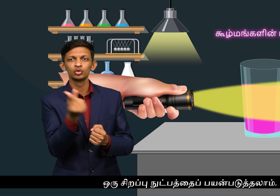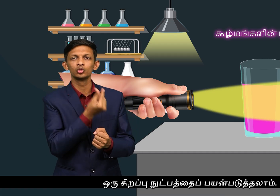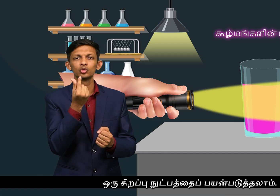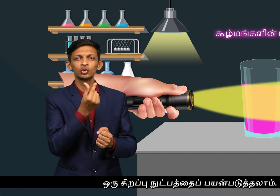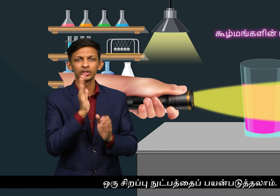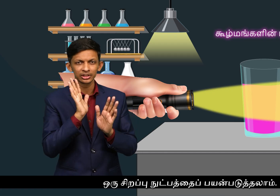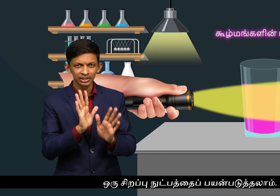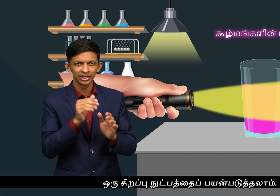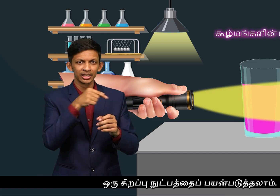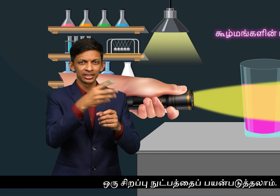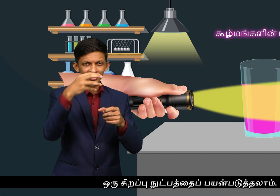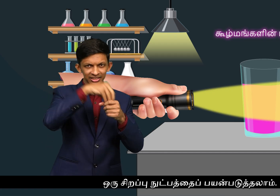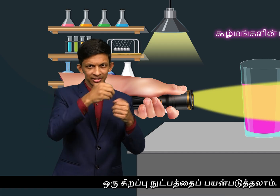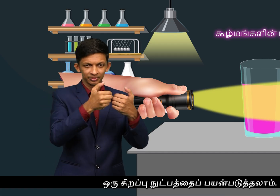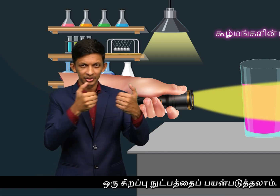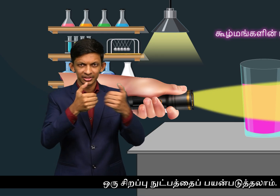பயன்படுத்தலாம்.